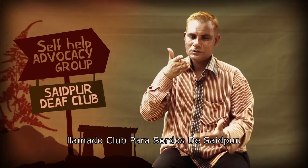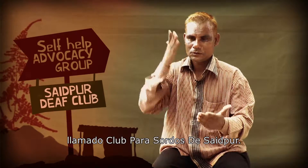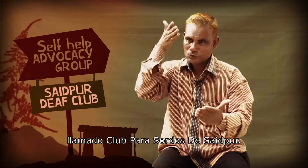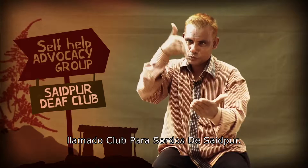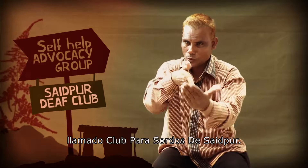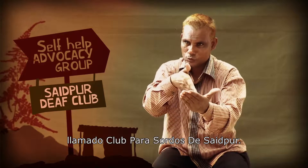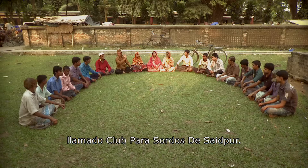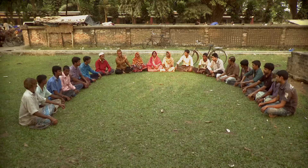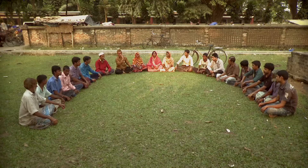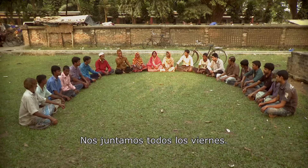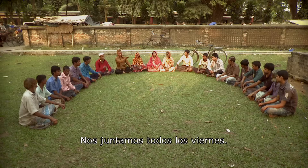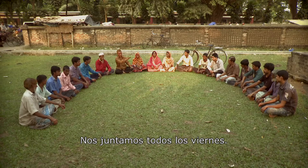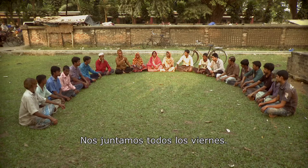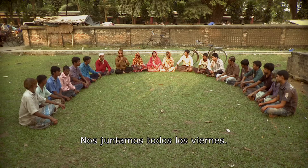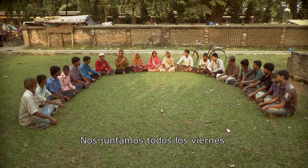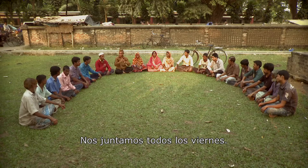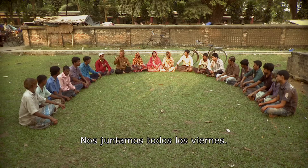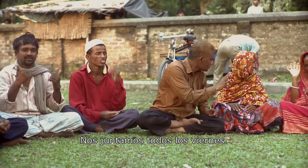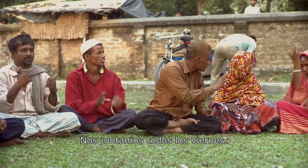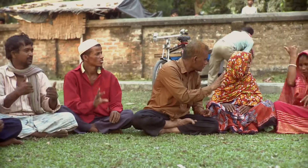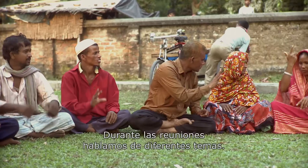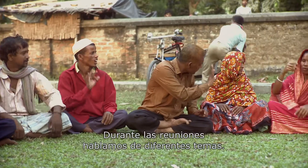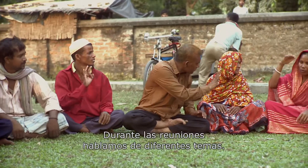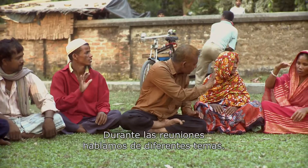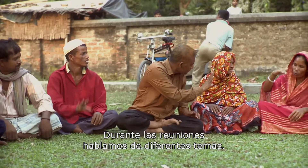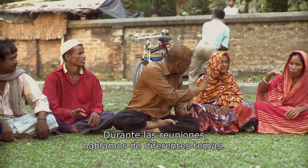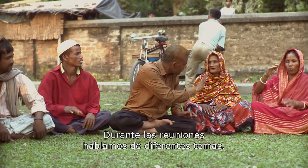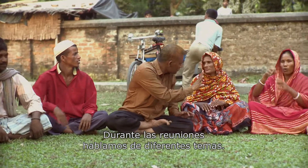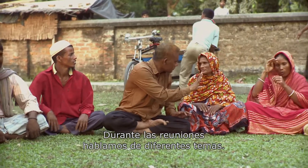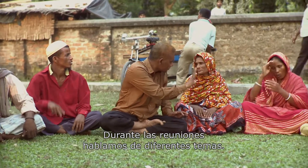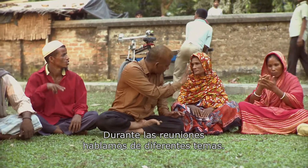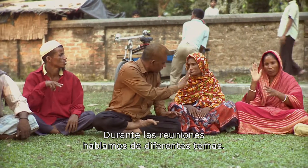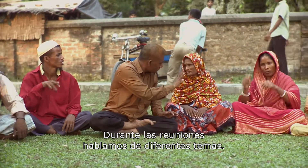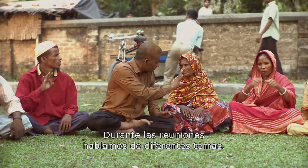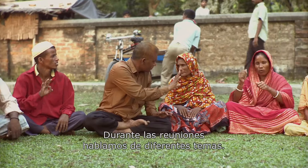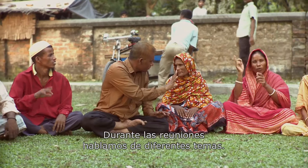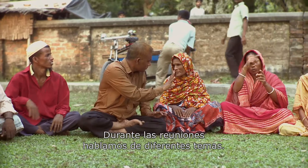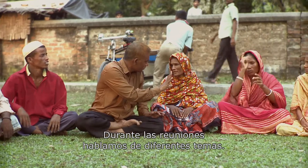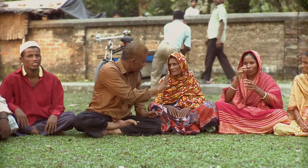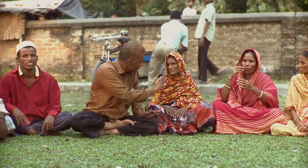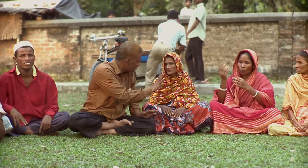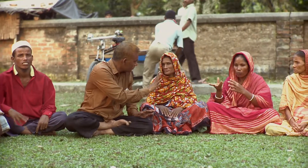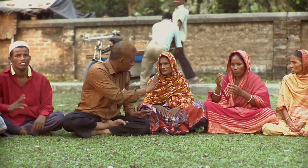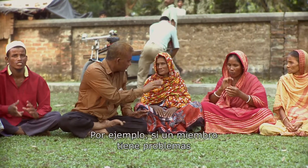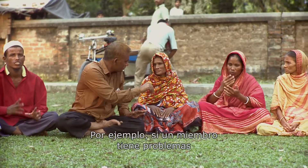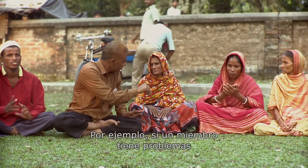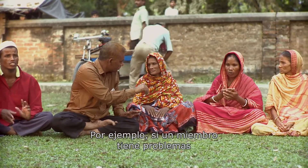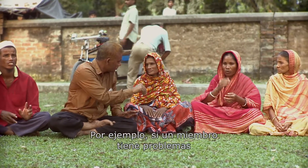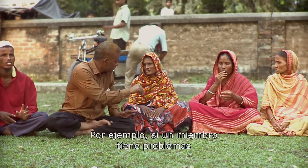de Saidpur. Nos juntamos todos los viernes. Durante las reuniones hablamos de diferentes temas. Por ejemplo, si un miembro